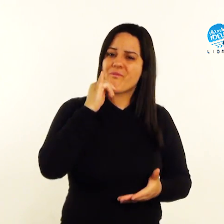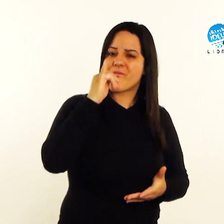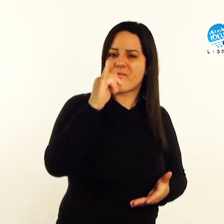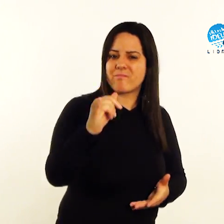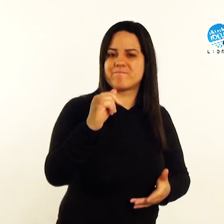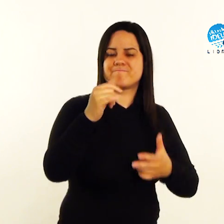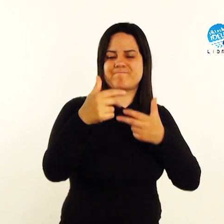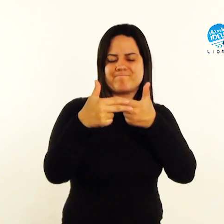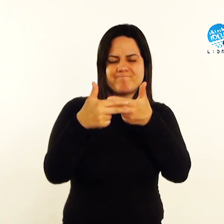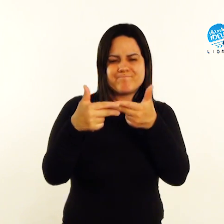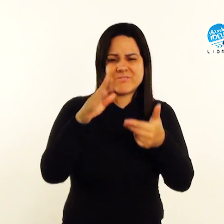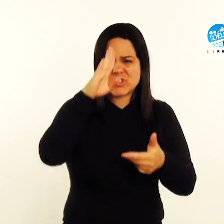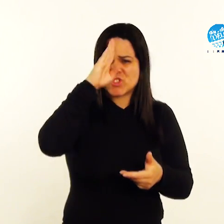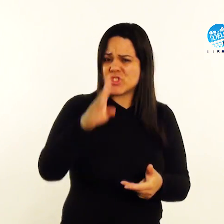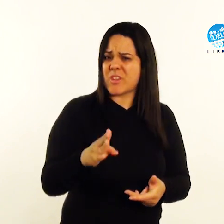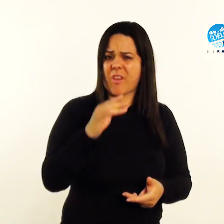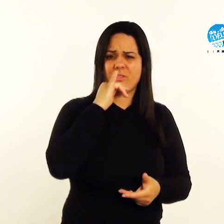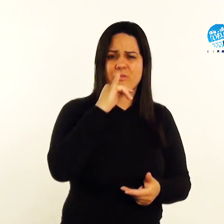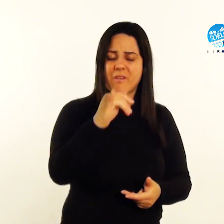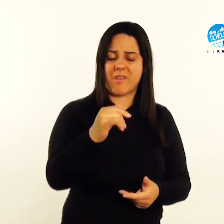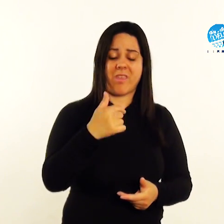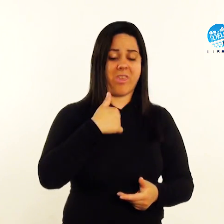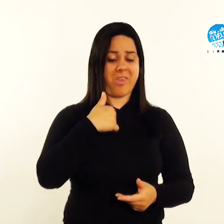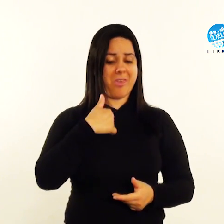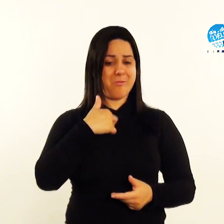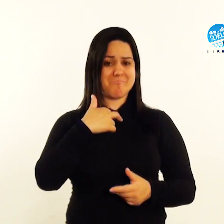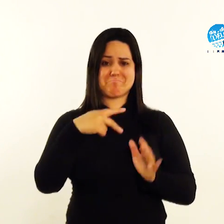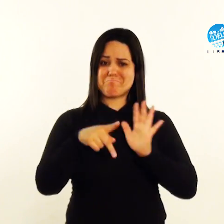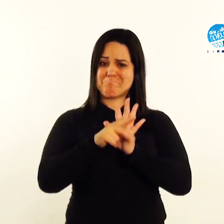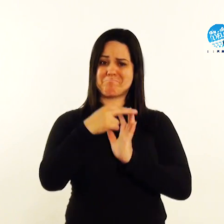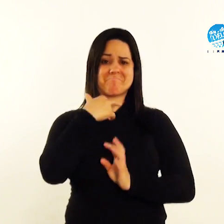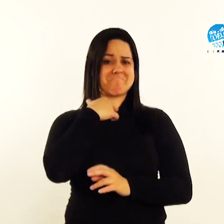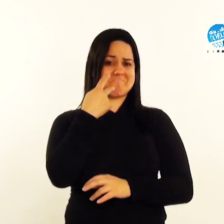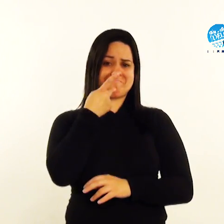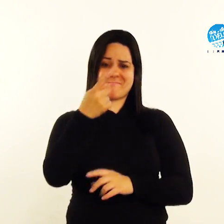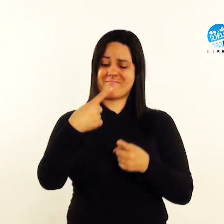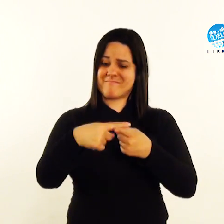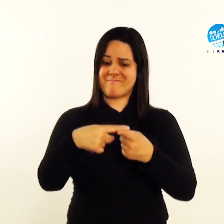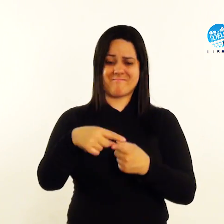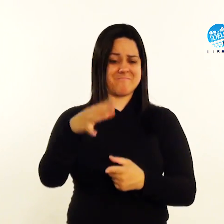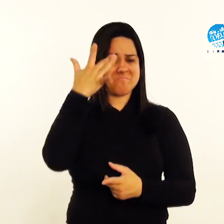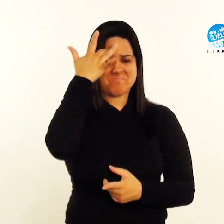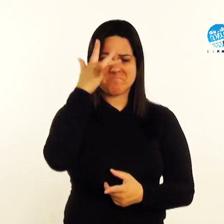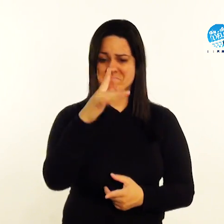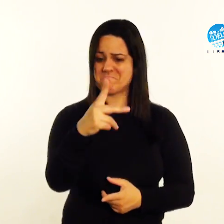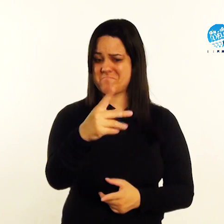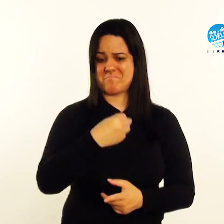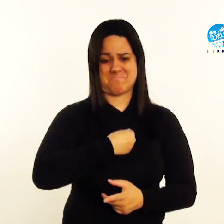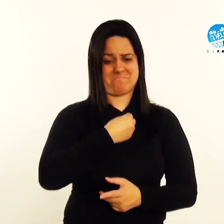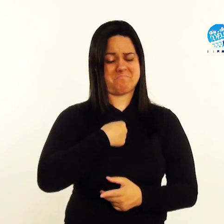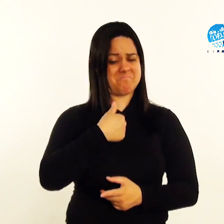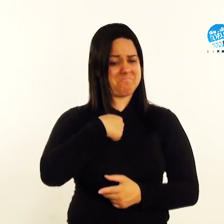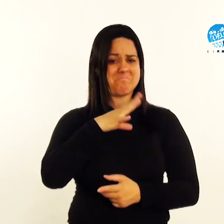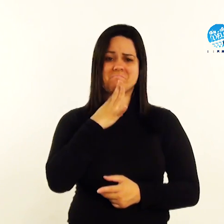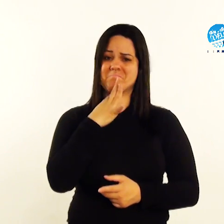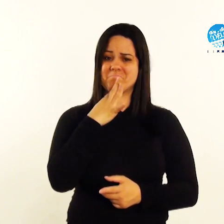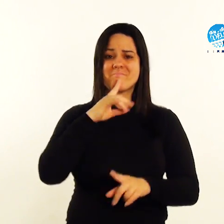falando coisas que eu não posso falar porque eu não sei e não conheço.